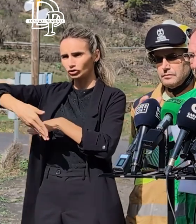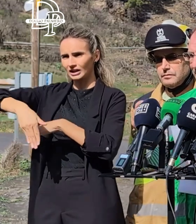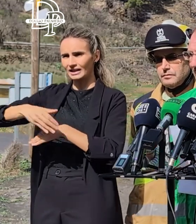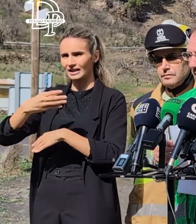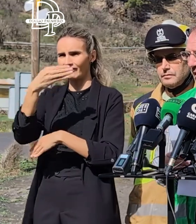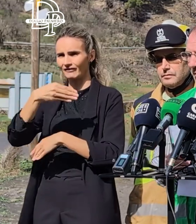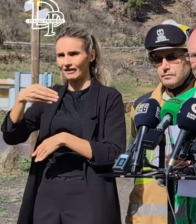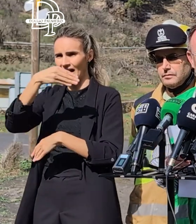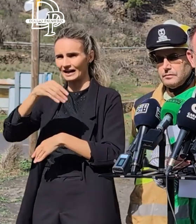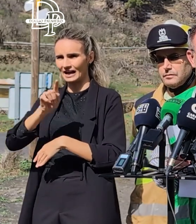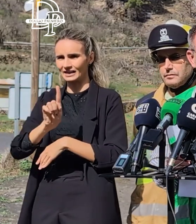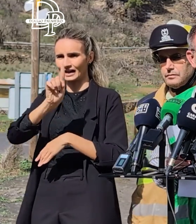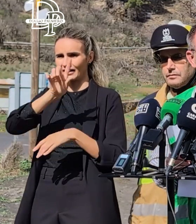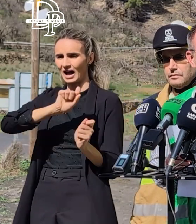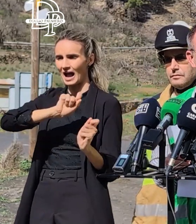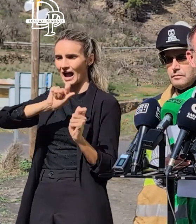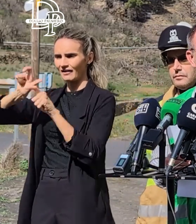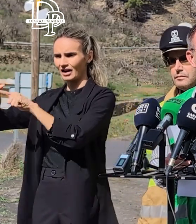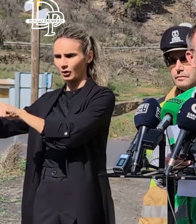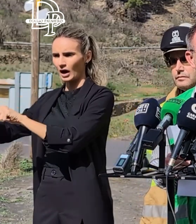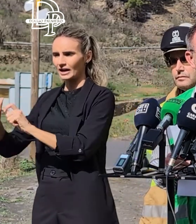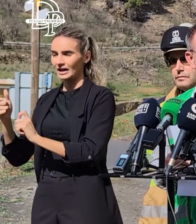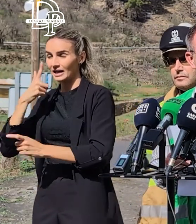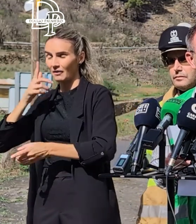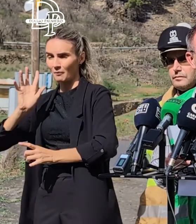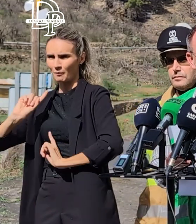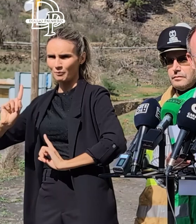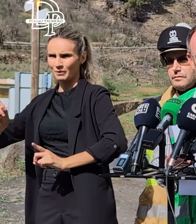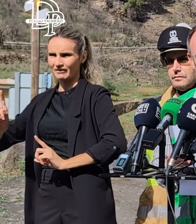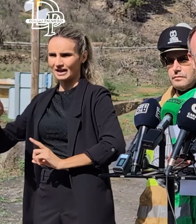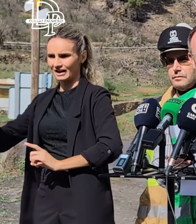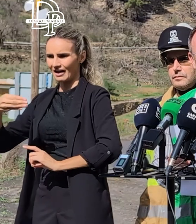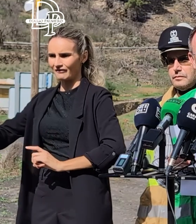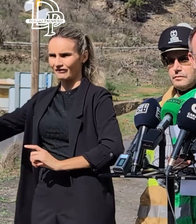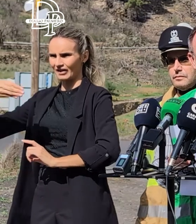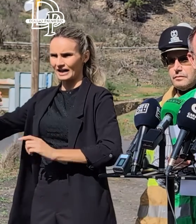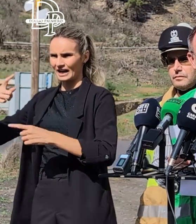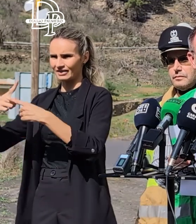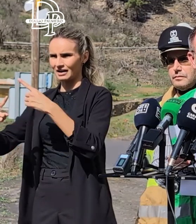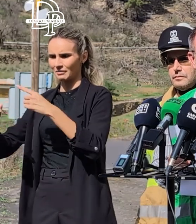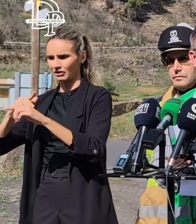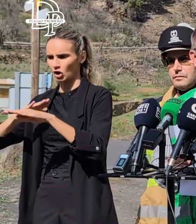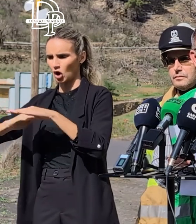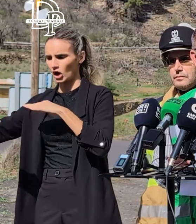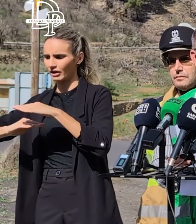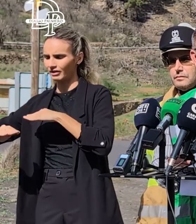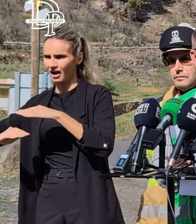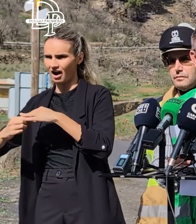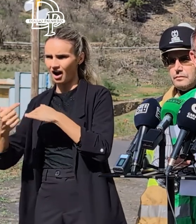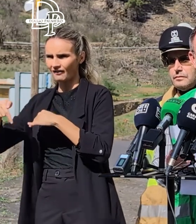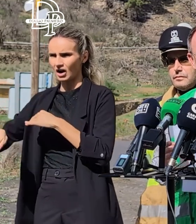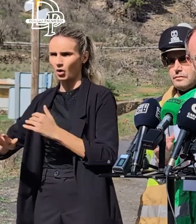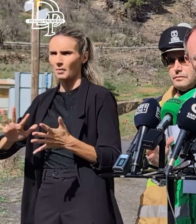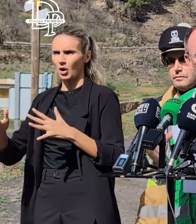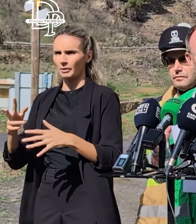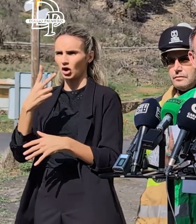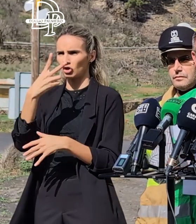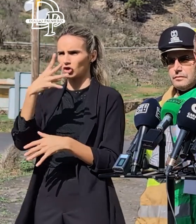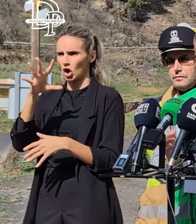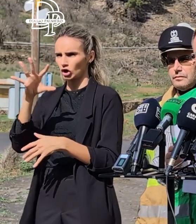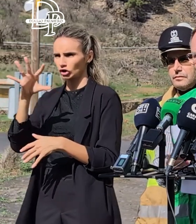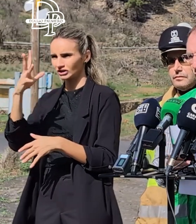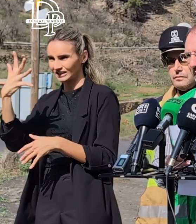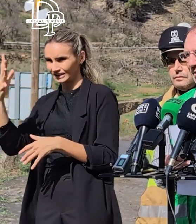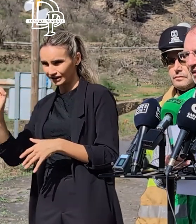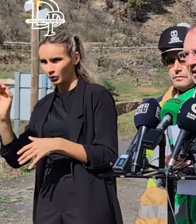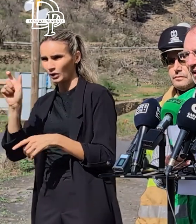y prevenir el barrial del medio y el barrial de abajo. Estamos hablando de en torno a unas 200, 250 personas, pero la